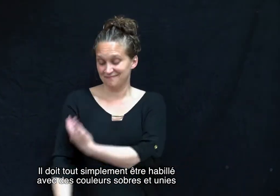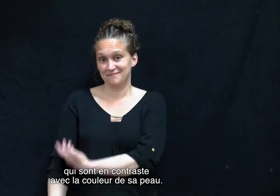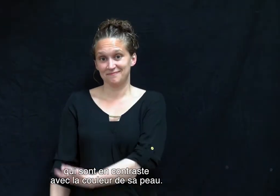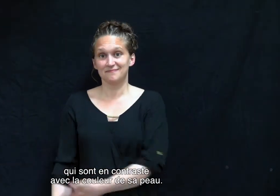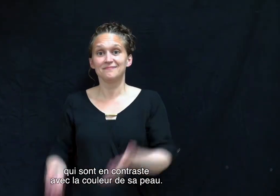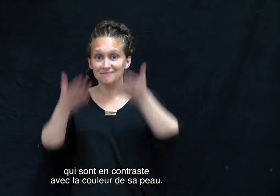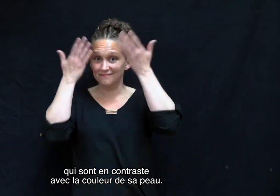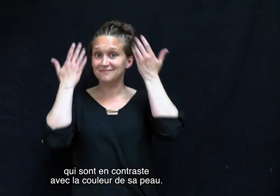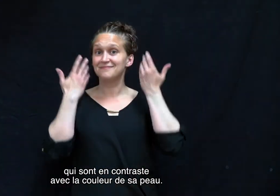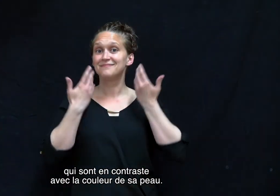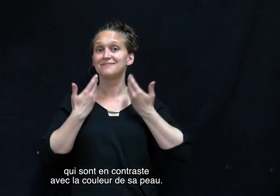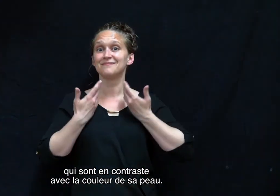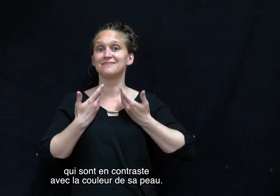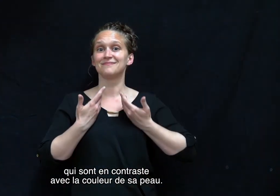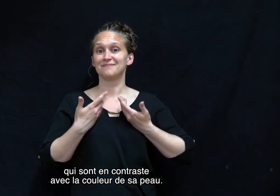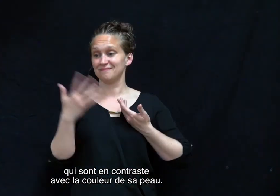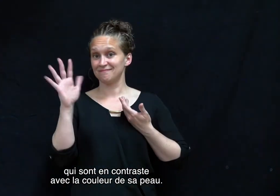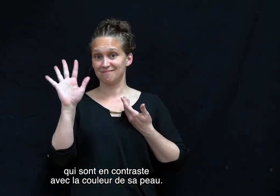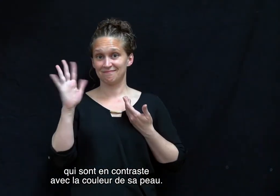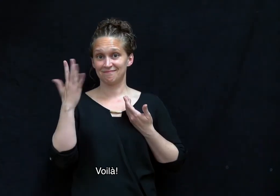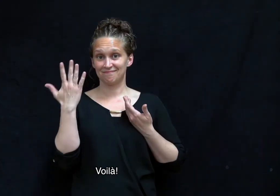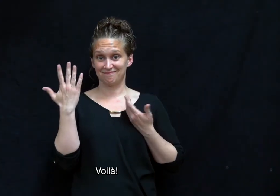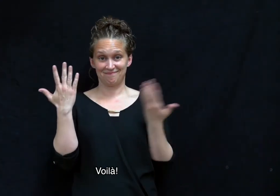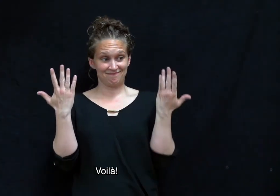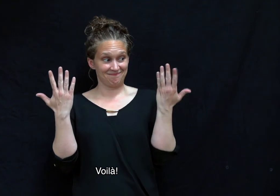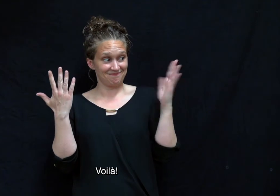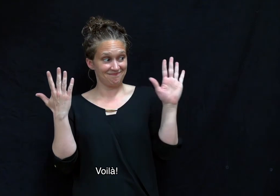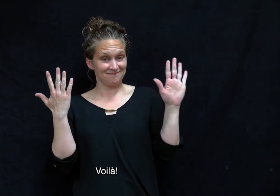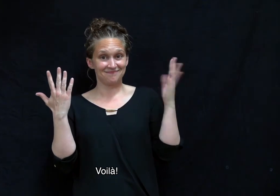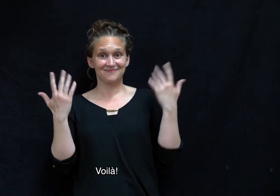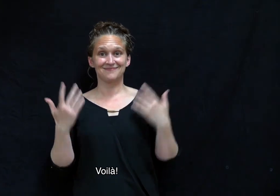qui sont en contraste avec la couleur de sa peau. Voilà.